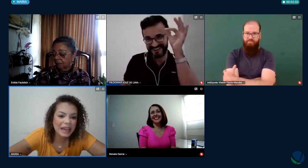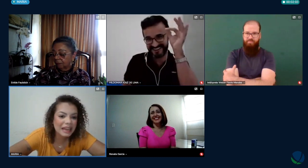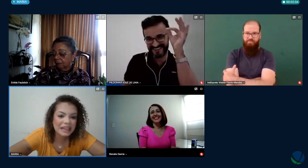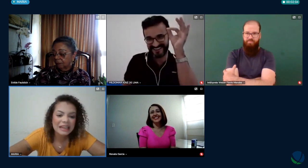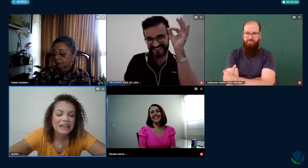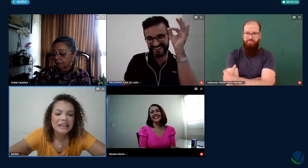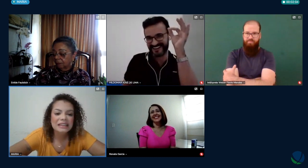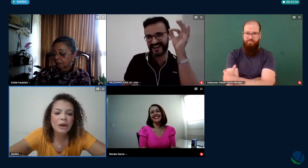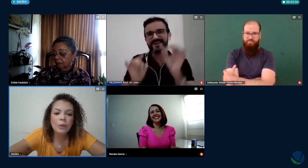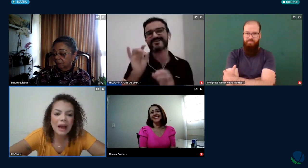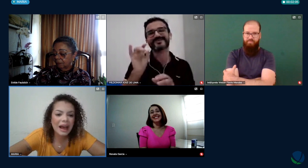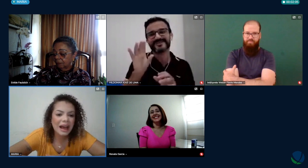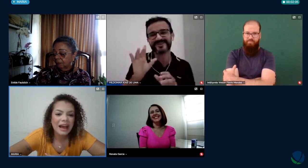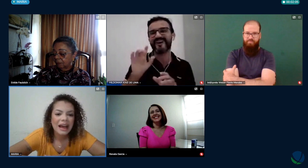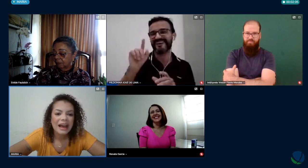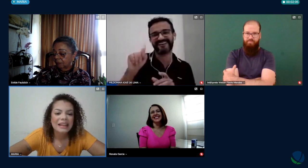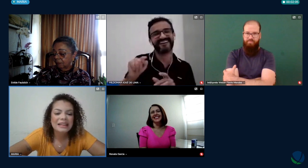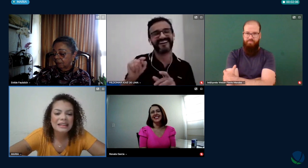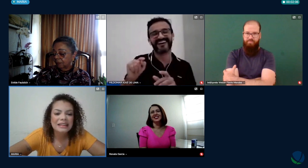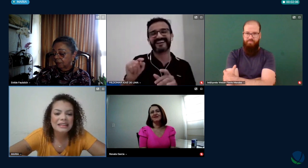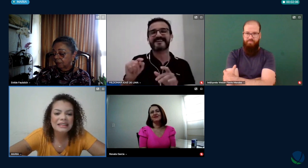todo ele, não há